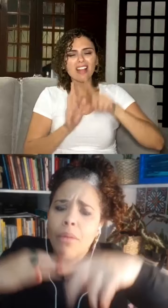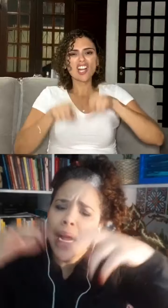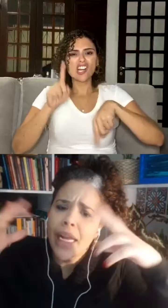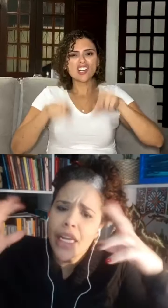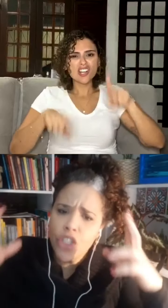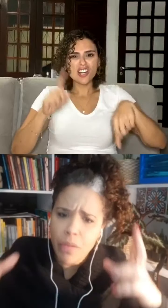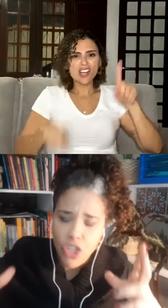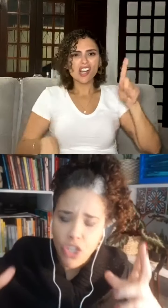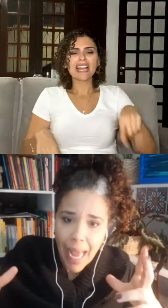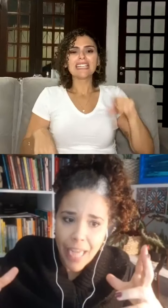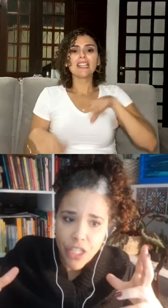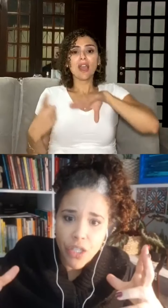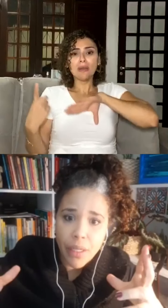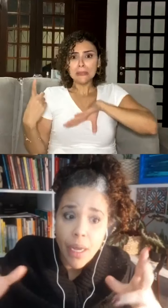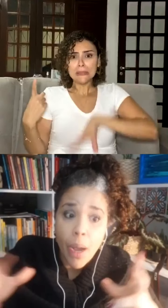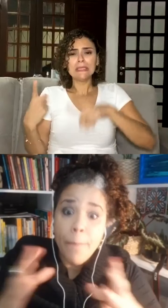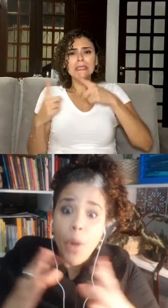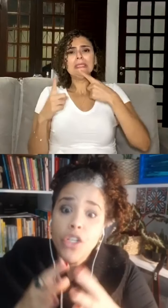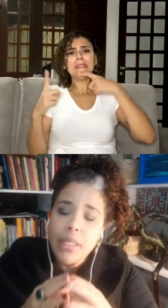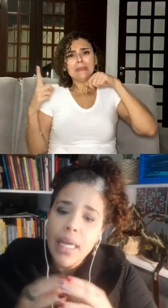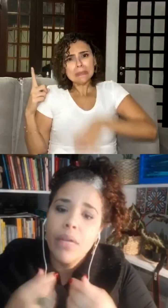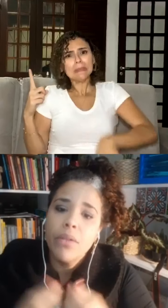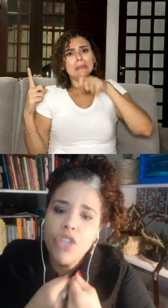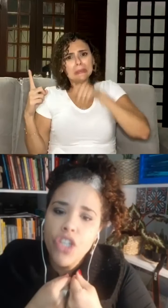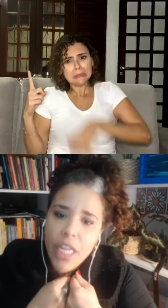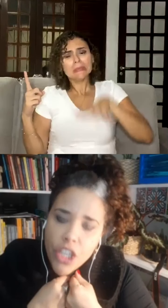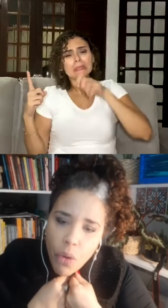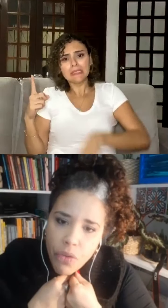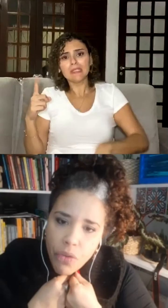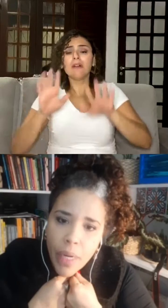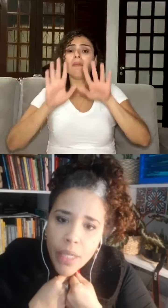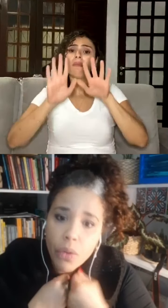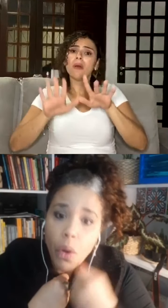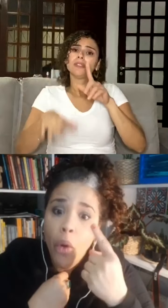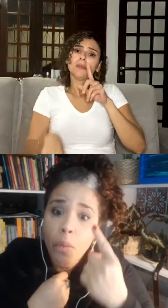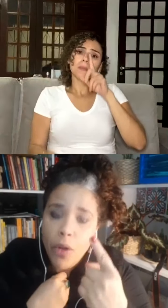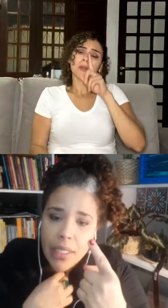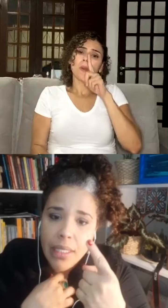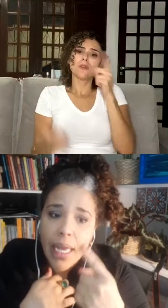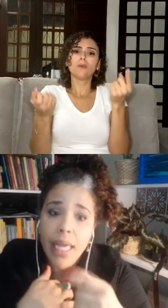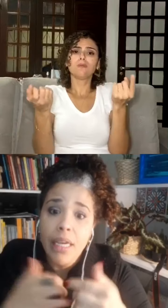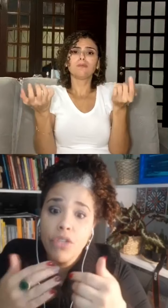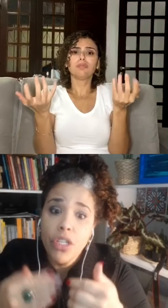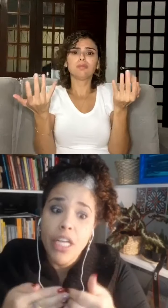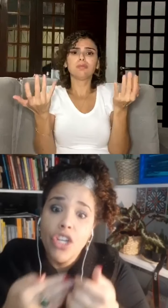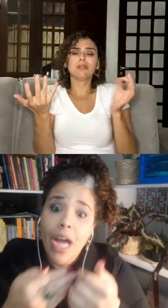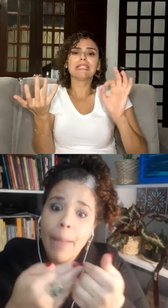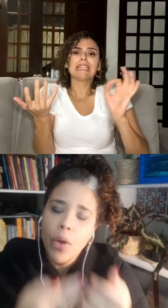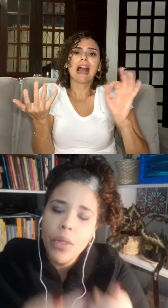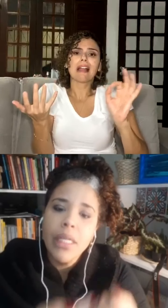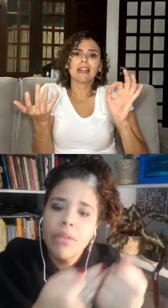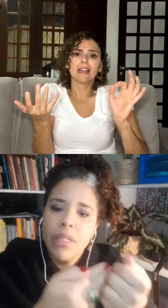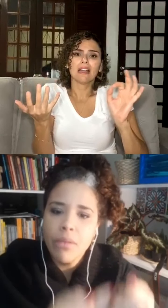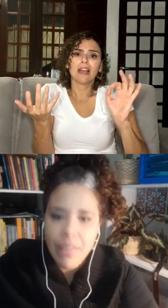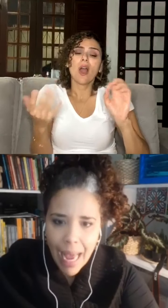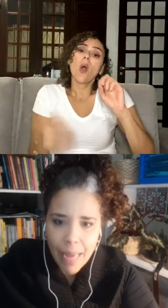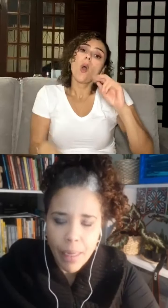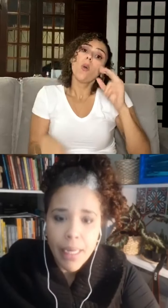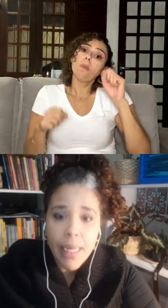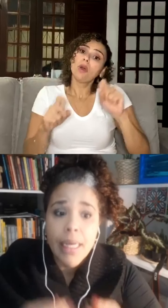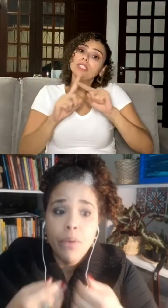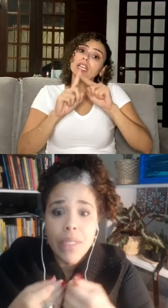uma grande quantidade, pode ser que eu não esteja ovulando, ou pode ser que eu esteja abortando e não